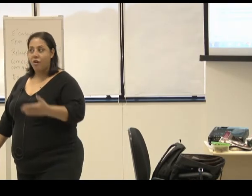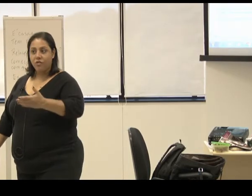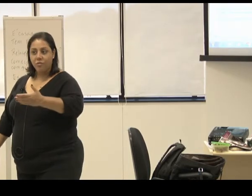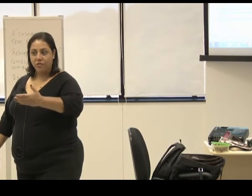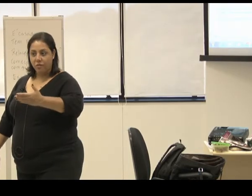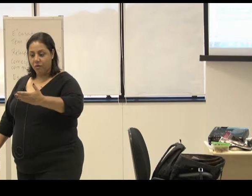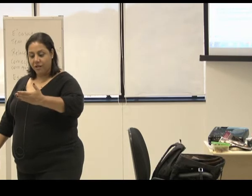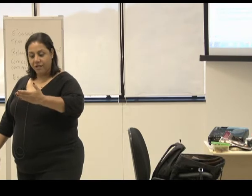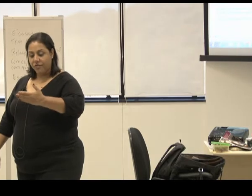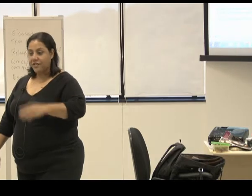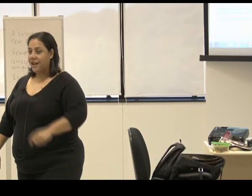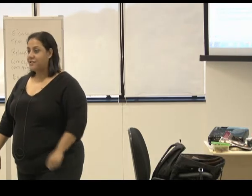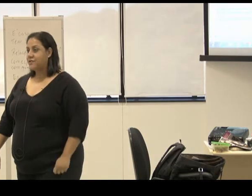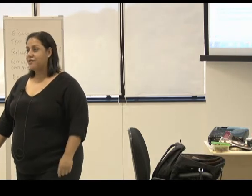do filme? Quarteto Fantástico. Aí eu...